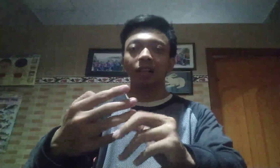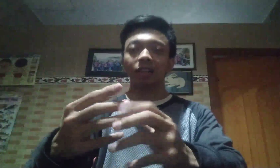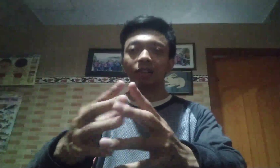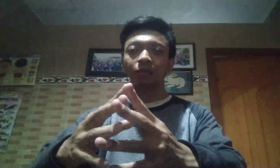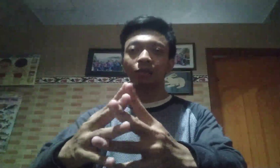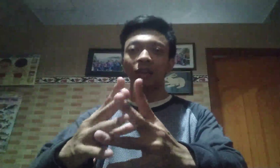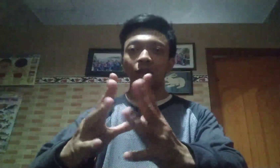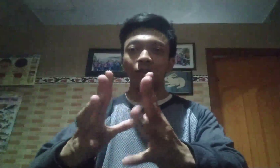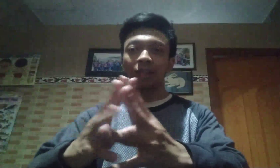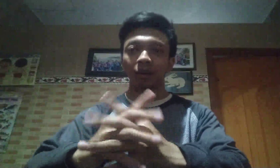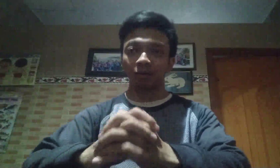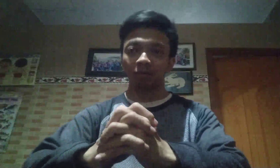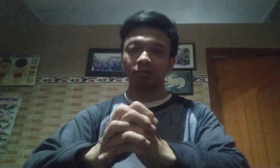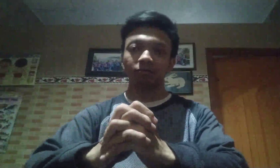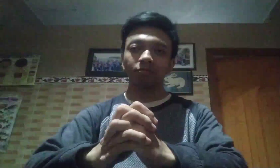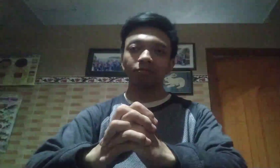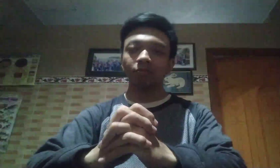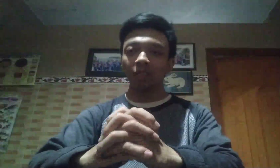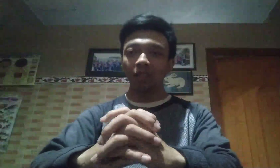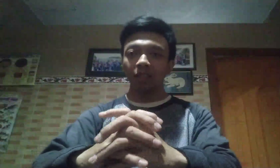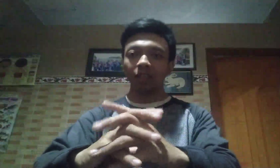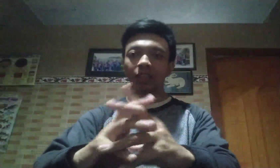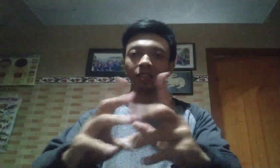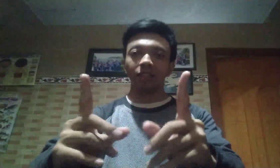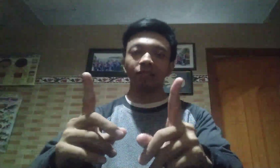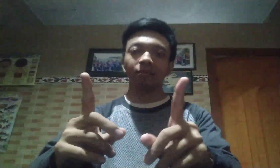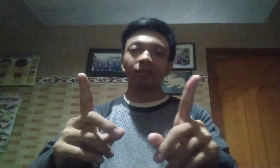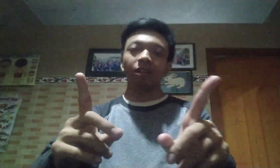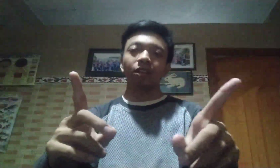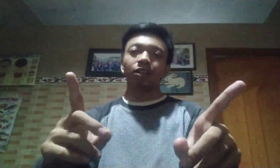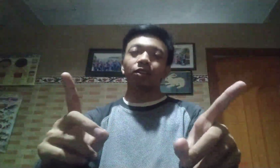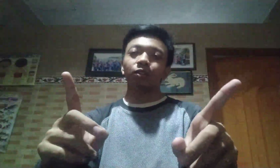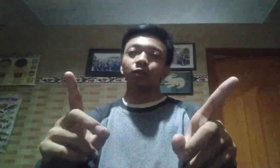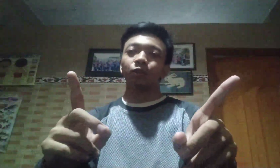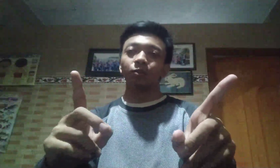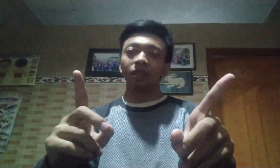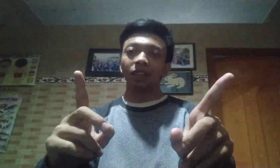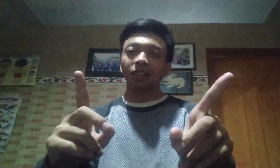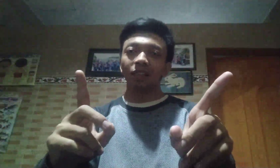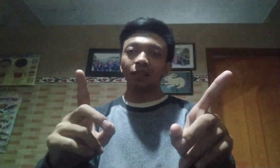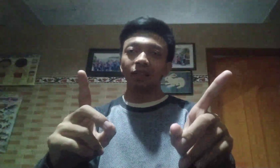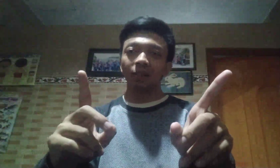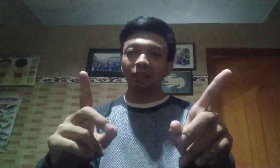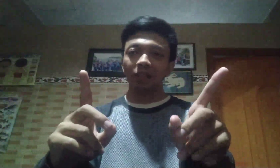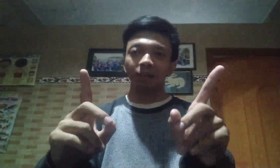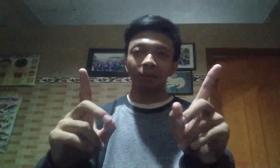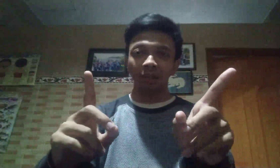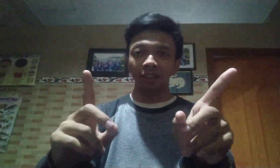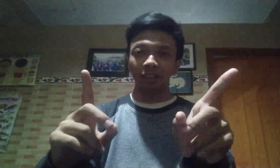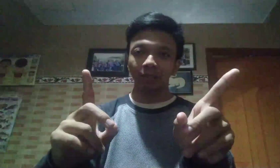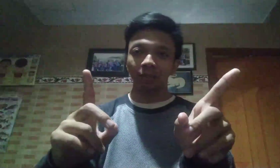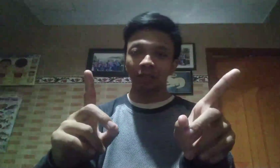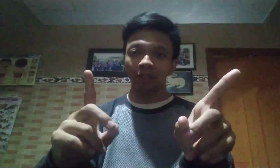Semua harus bersatu Jadi Untuk menjadikan Indonesia menjadi lebih baik dari sebelumnya